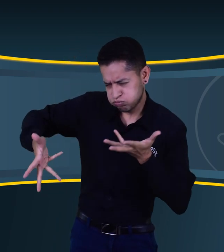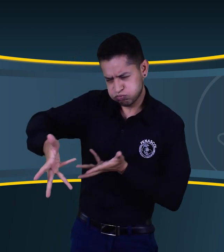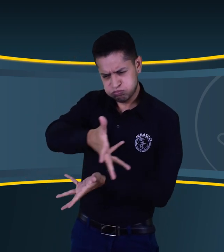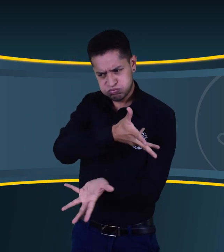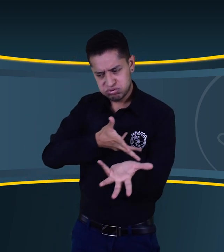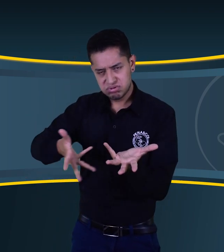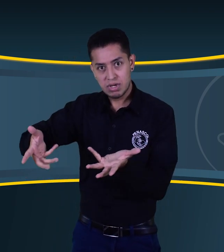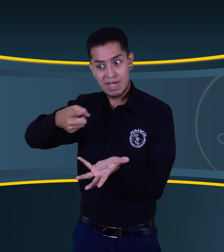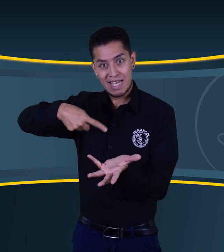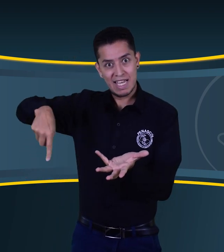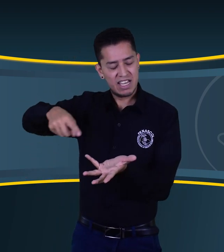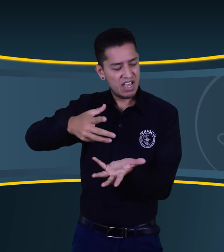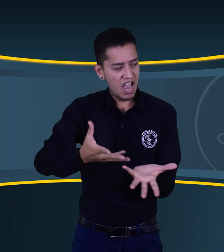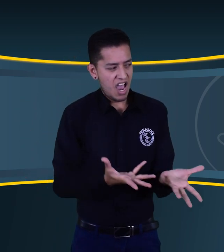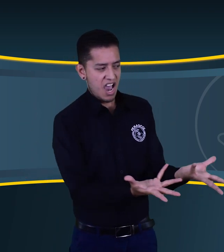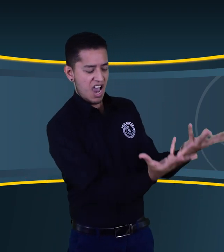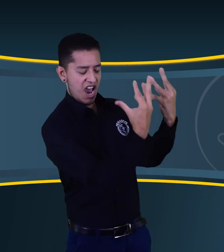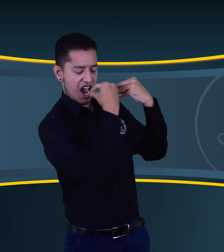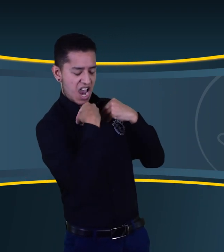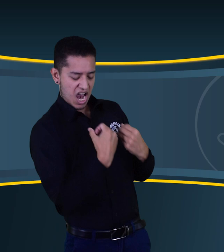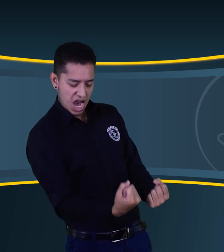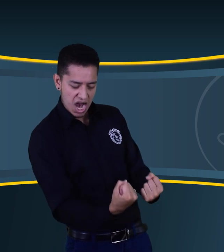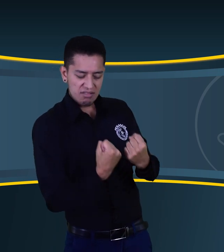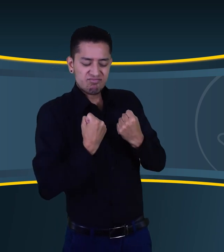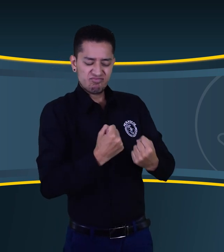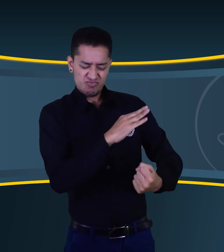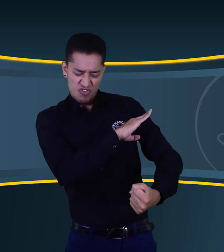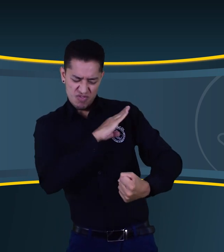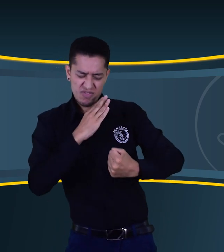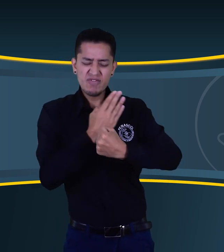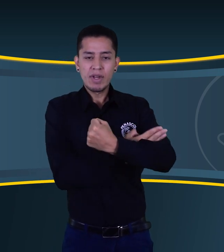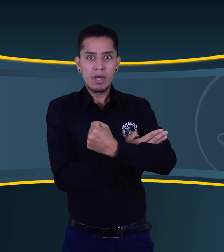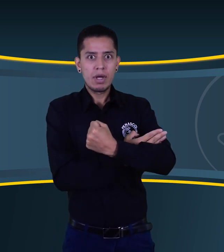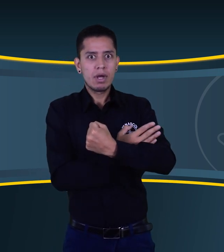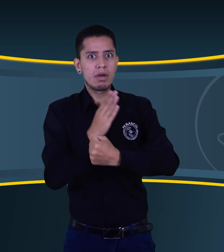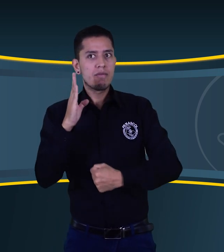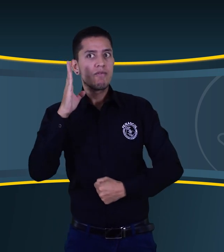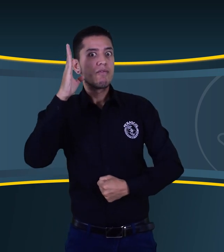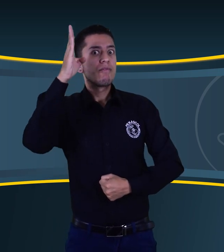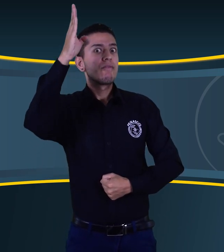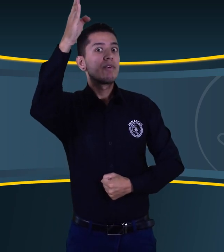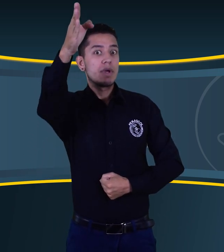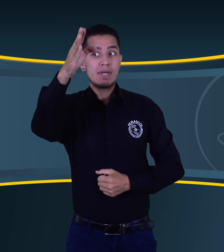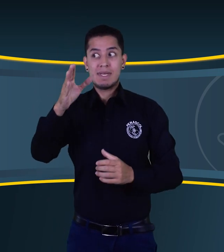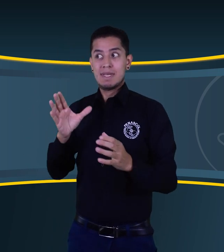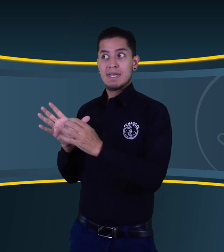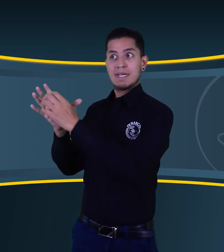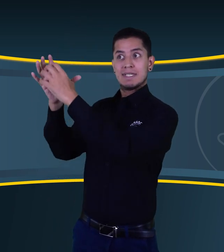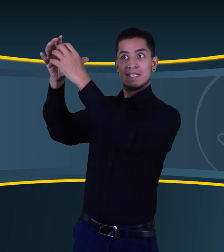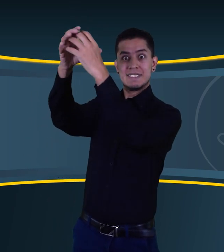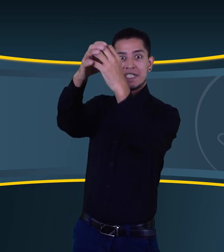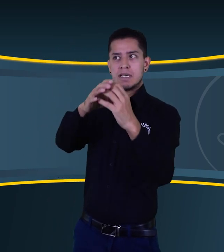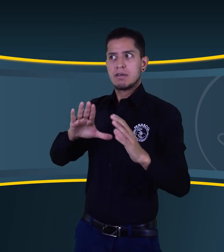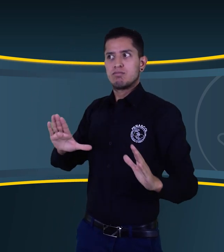Los Socios los representantes etcétera temáticas que fortalecen a las asociaciones ahora y en el futuro